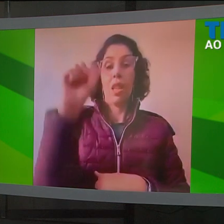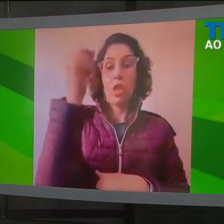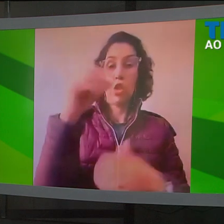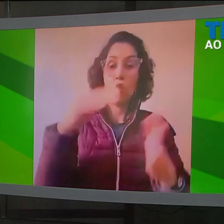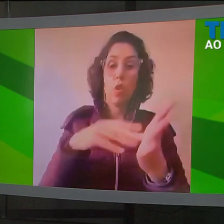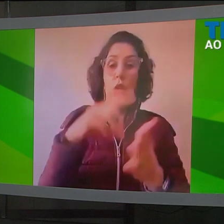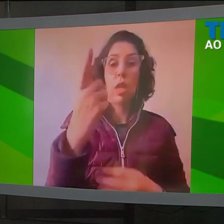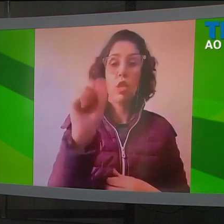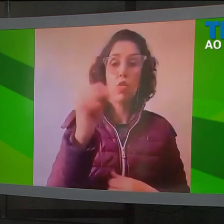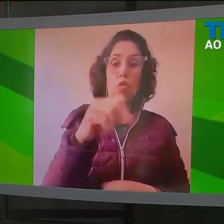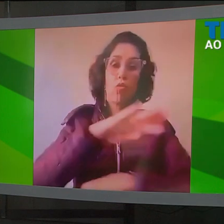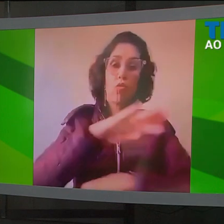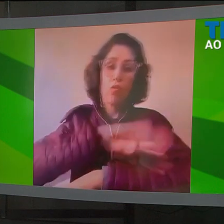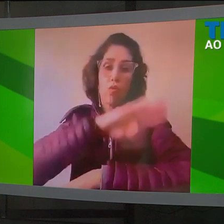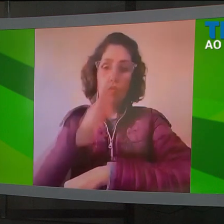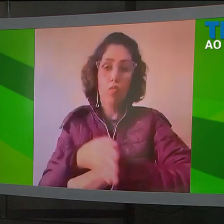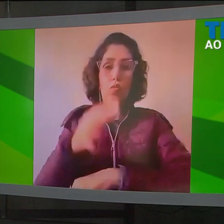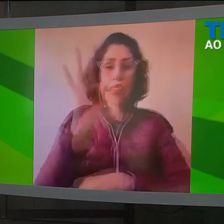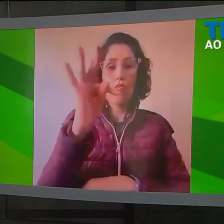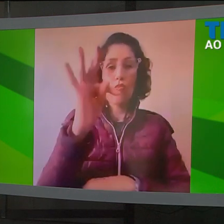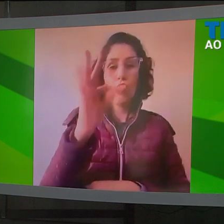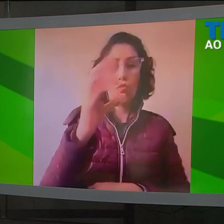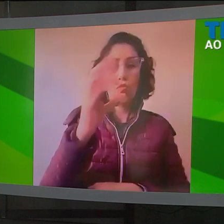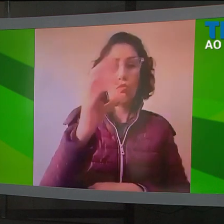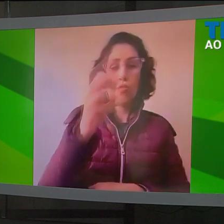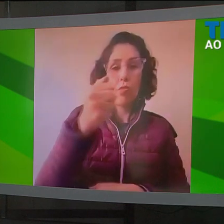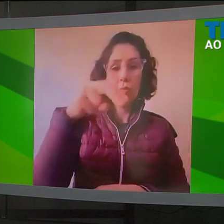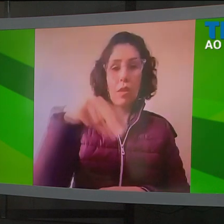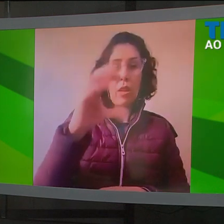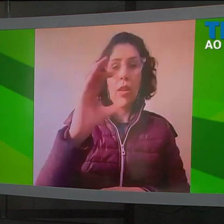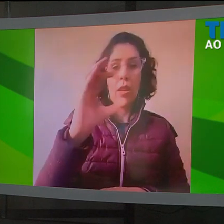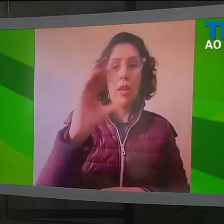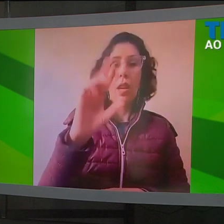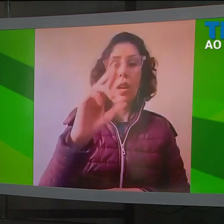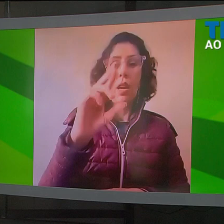horas. É aberto ao público, o público também pode acompanhar?